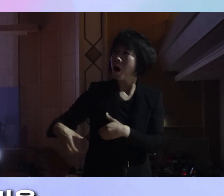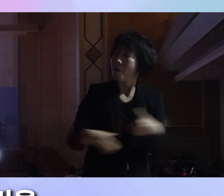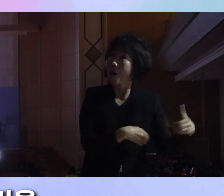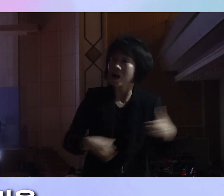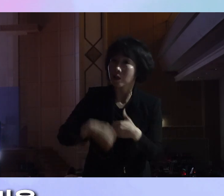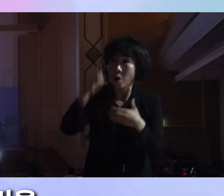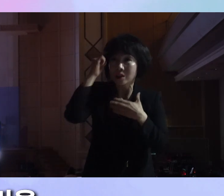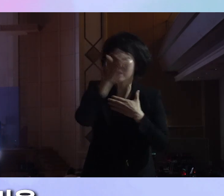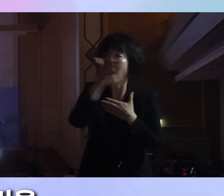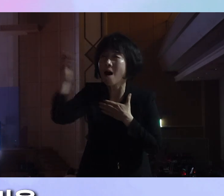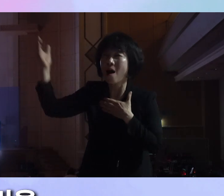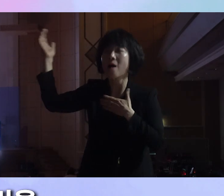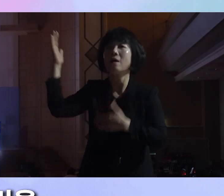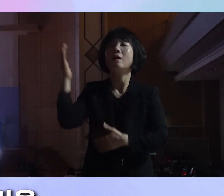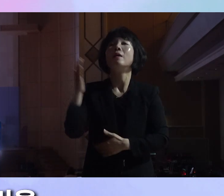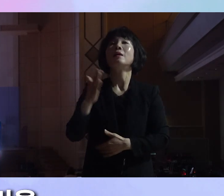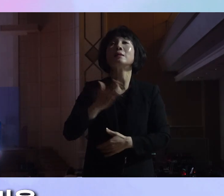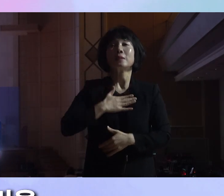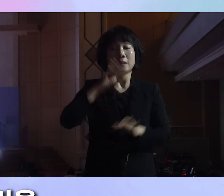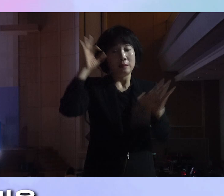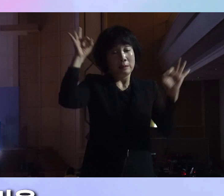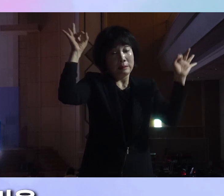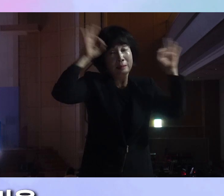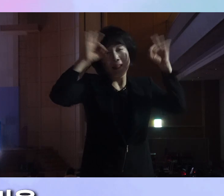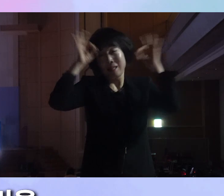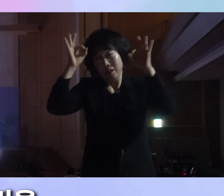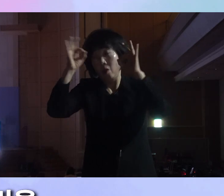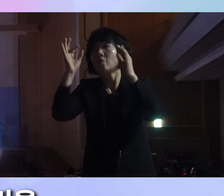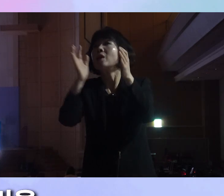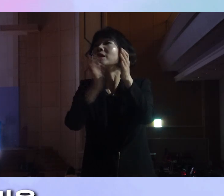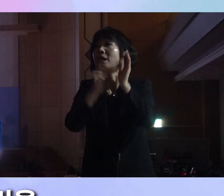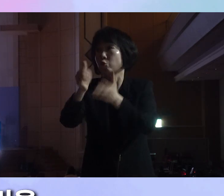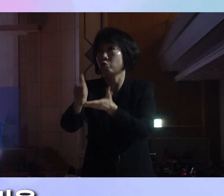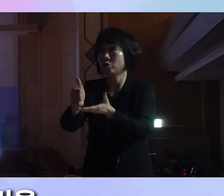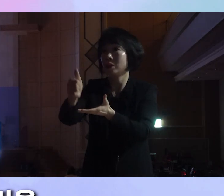망설이는가 내가 찾던 예수